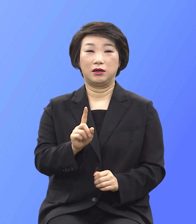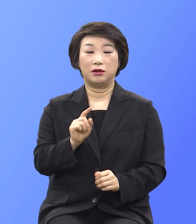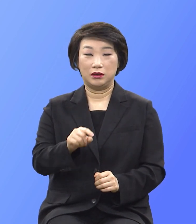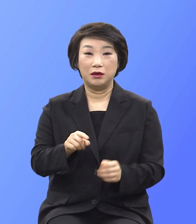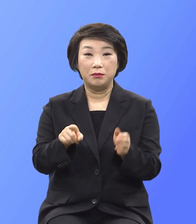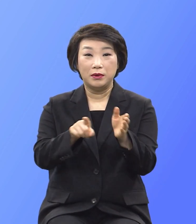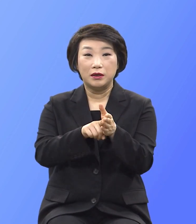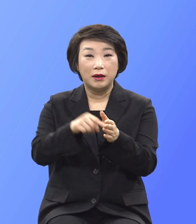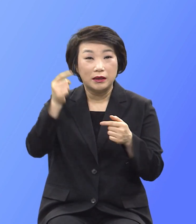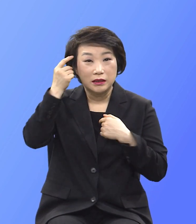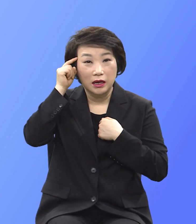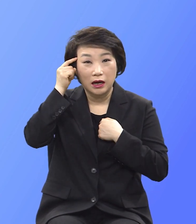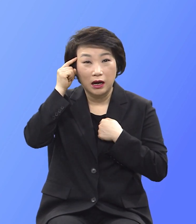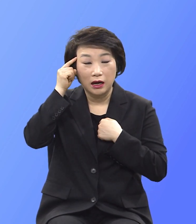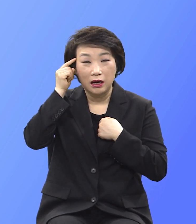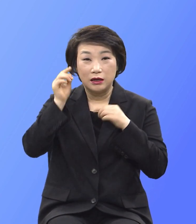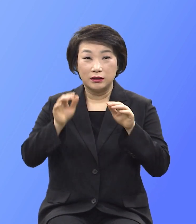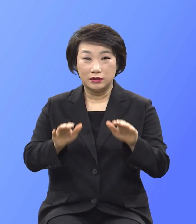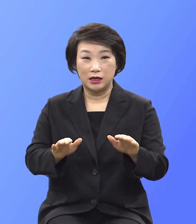믿음의 생각에서